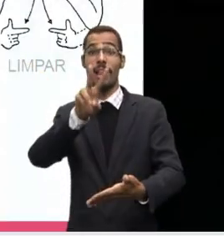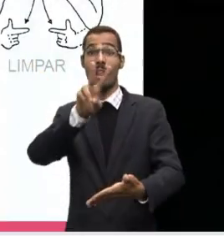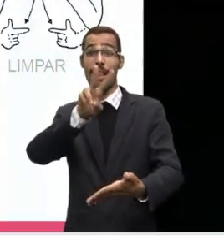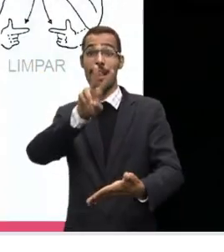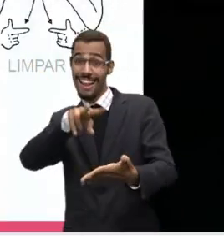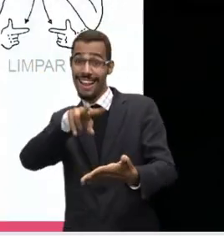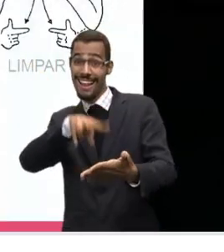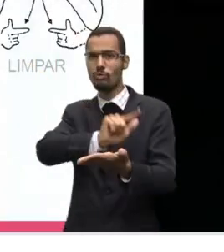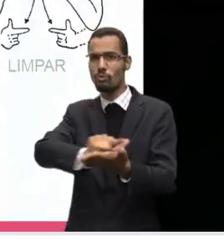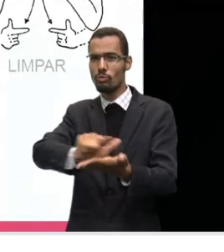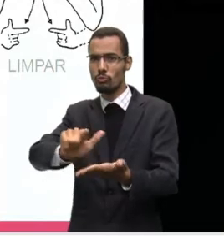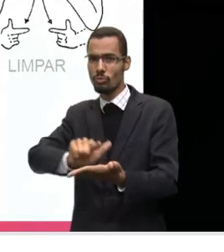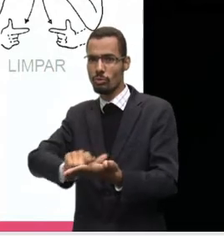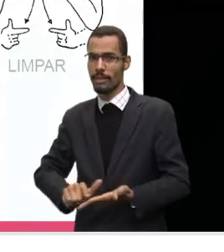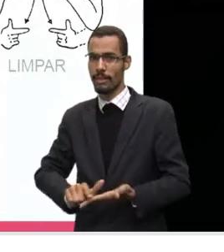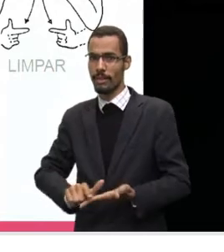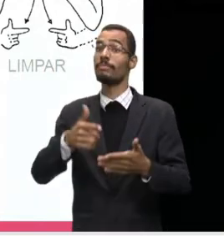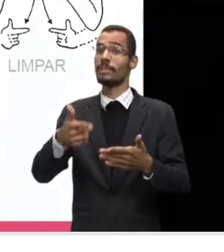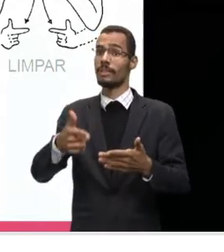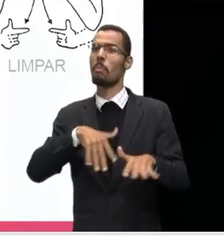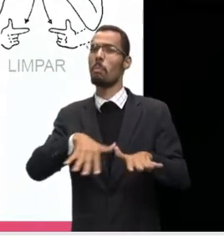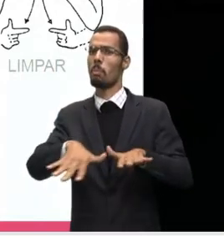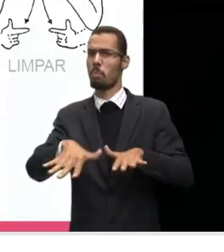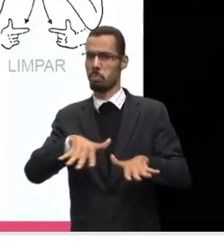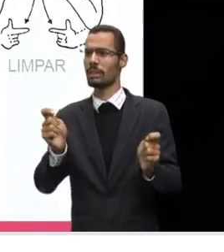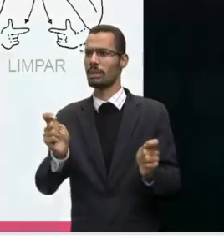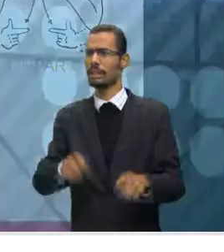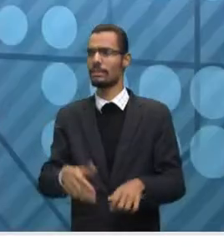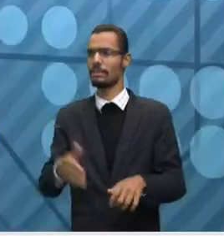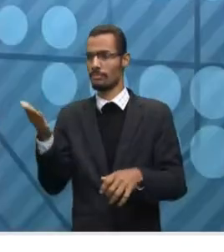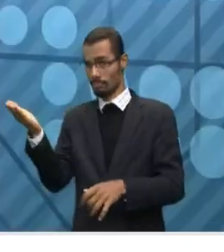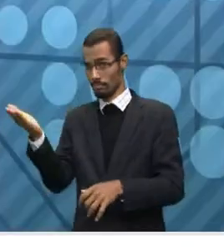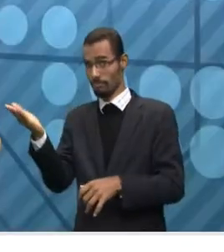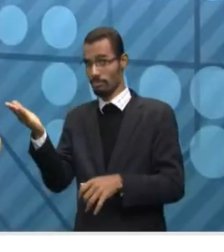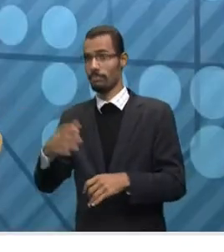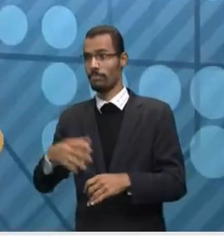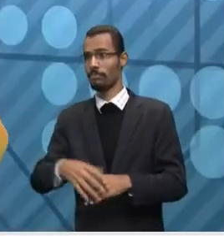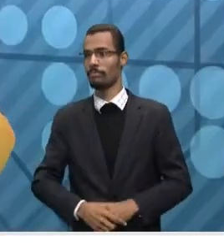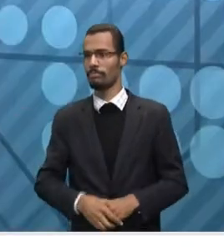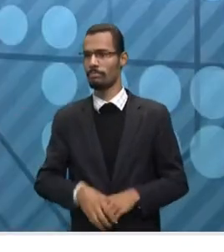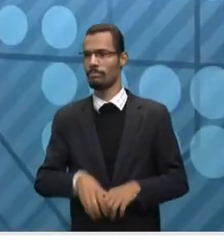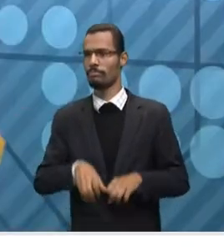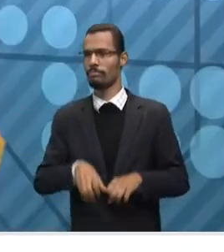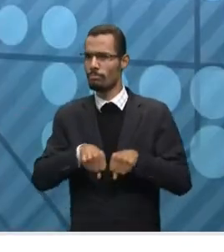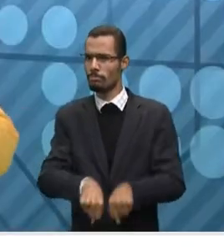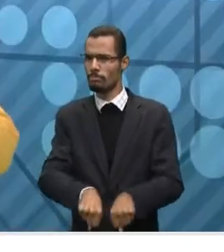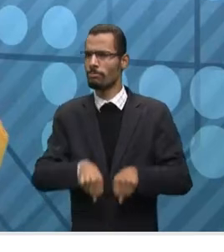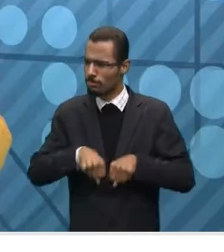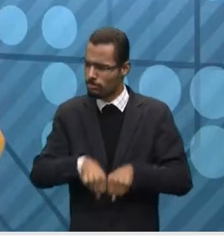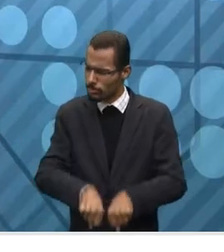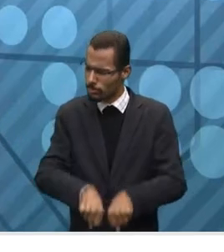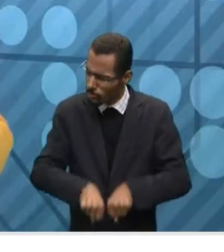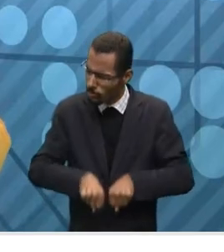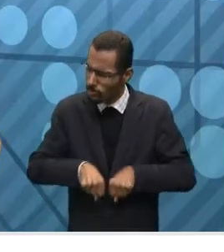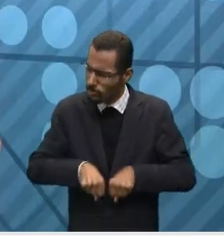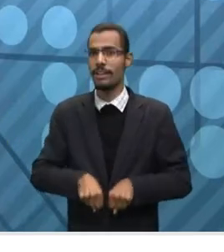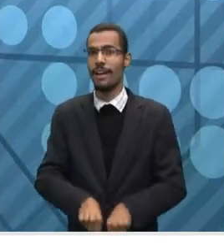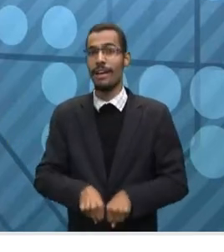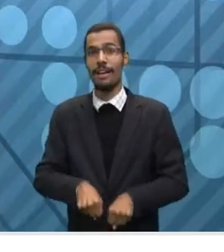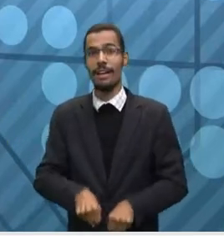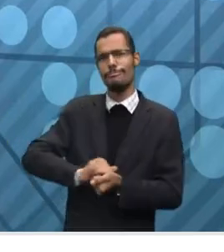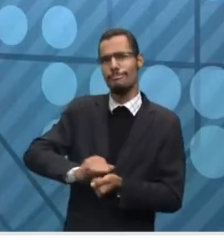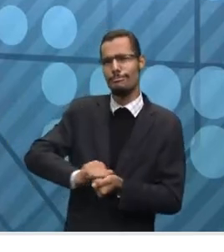Ler, limpar. Esses têm movimento. Então, lavar a roupa, esta configuração de mãos, né, lá no tanque, lá na roupa,